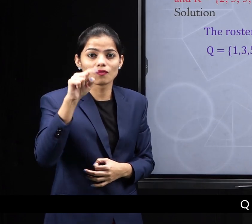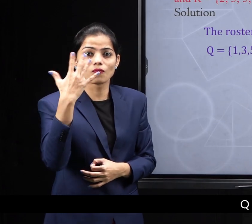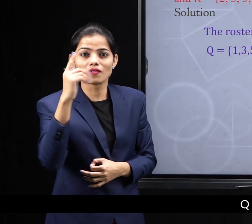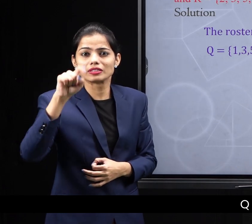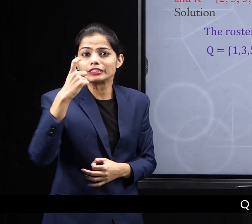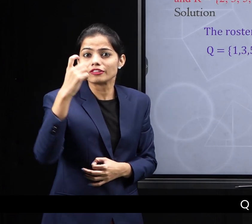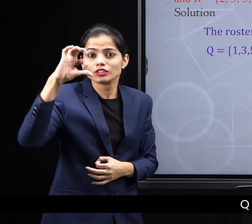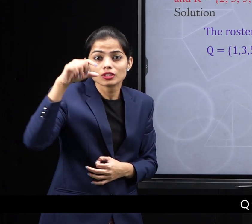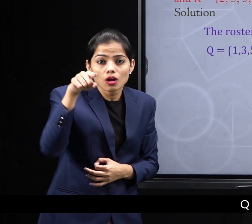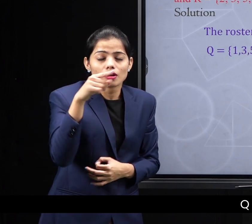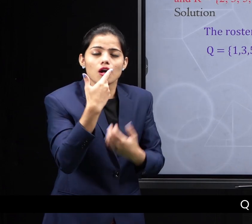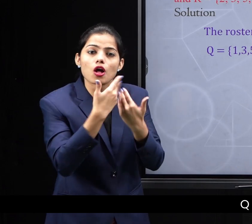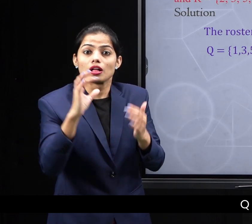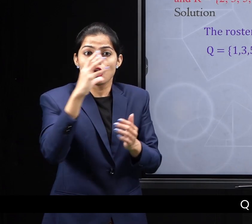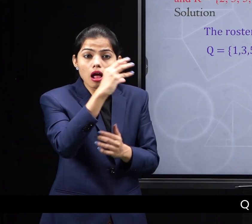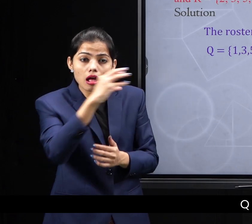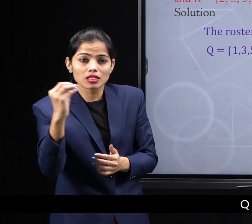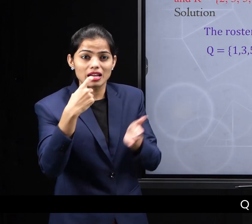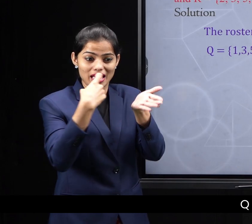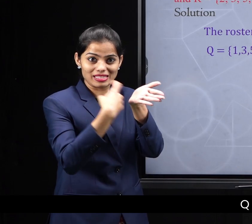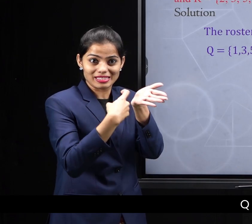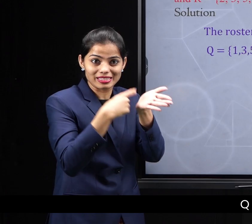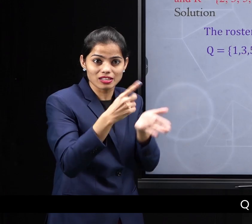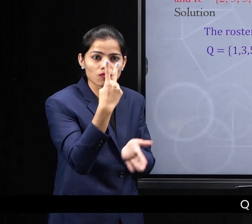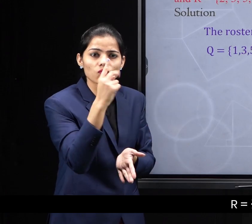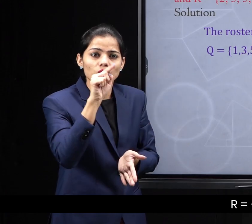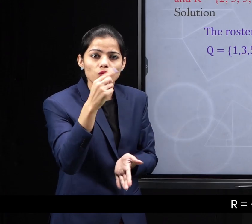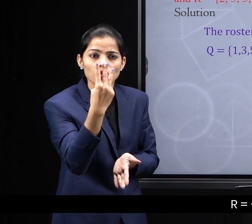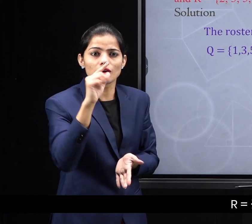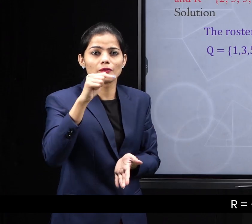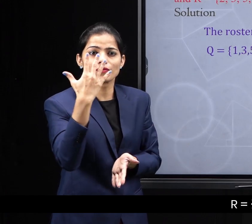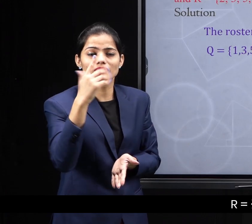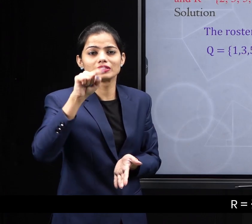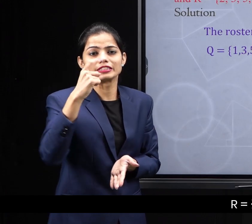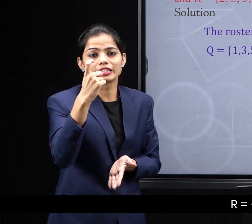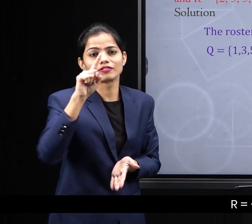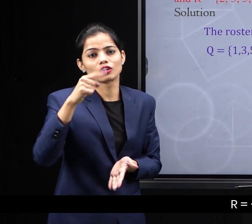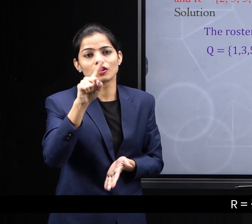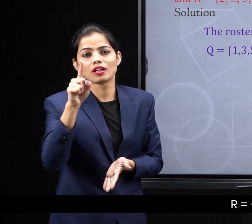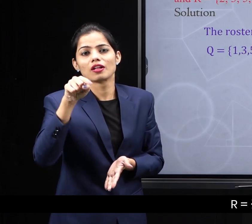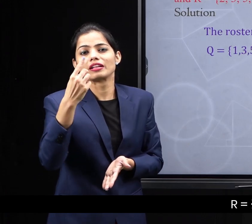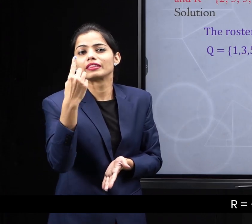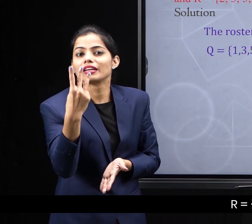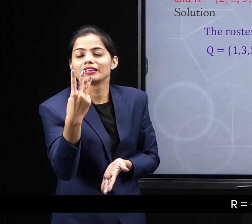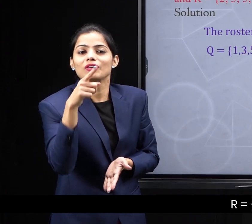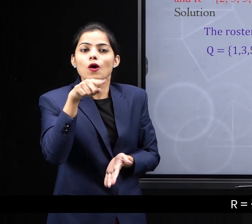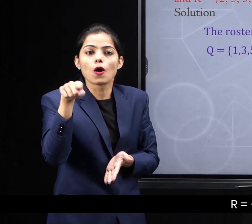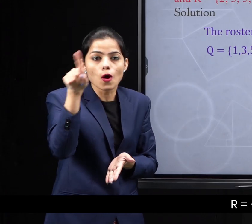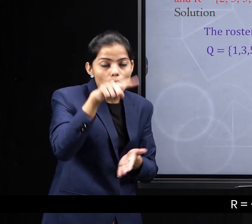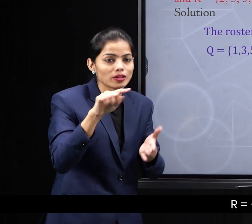1, 3, 5, 7, 9 और R is equals to 2, 3, 5, 7, 11,